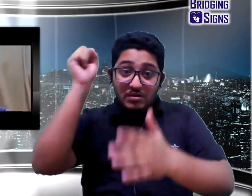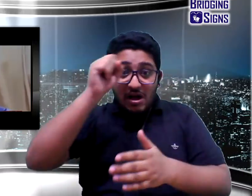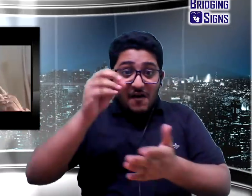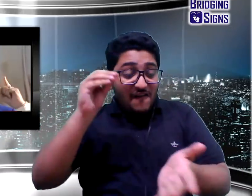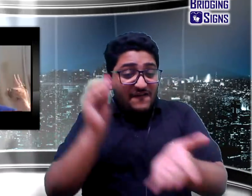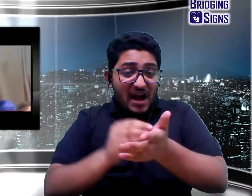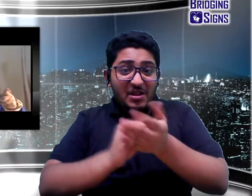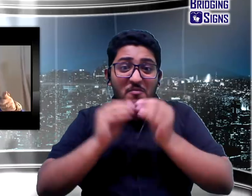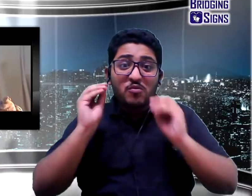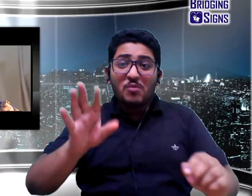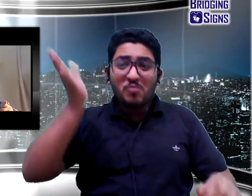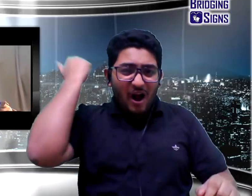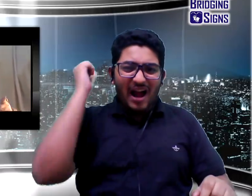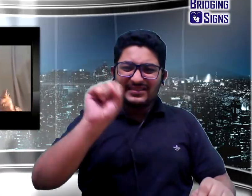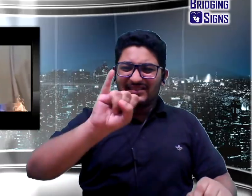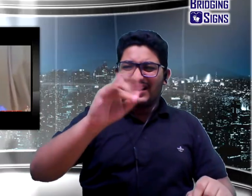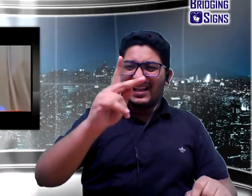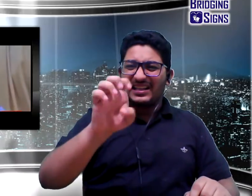दिता। और